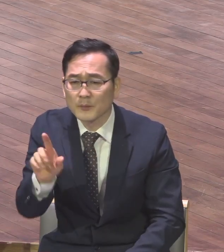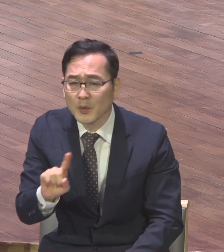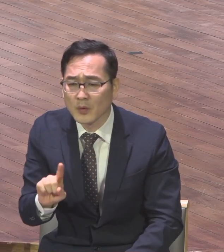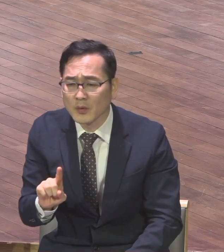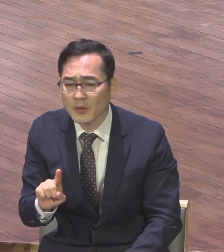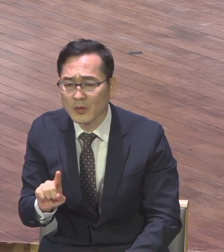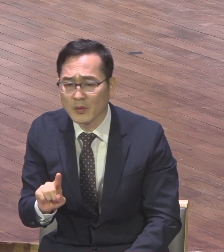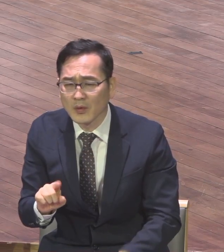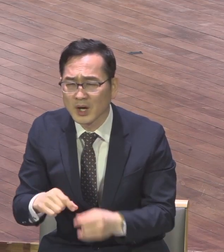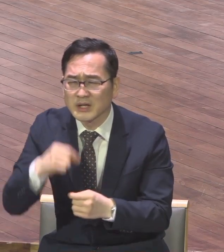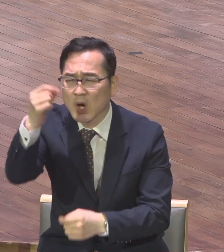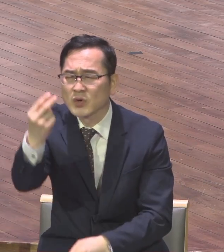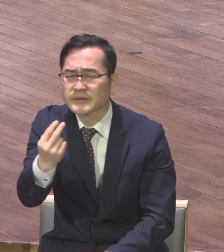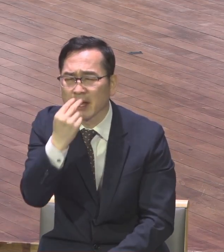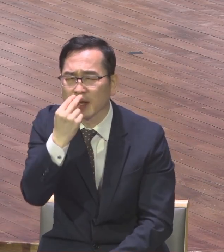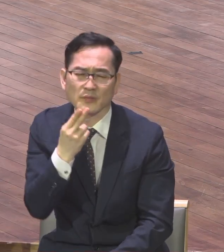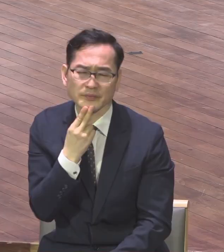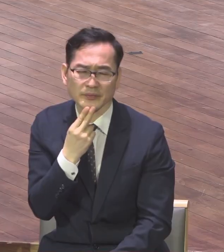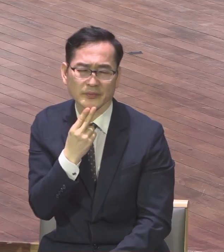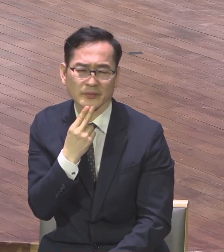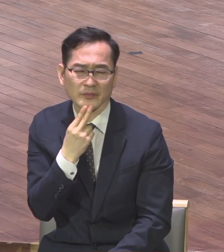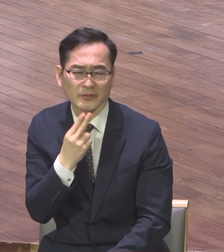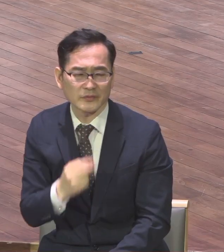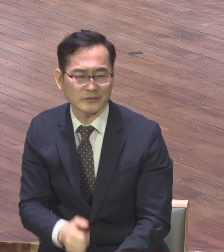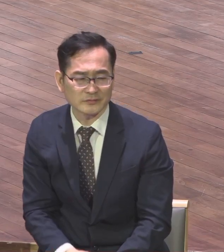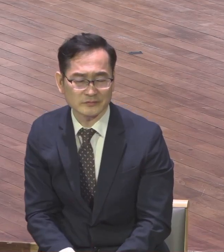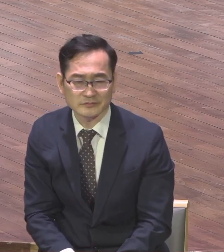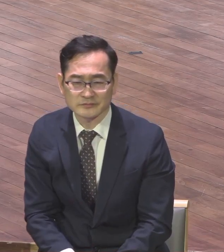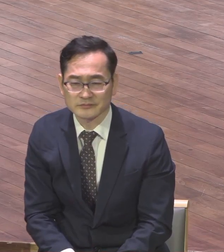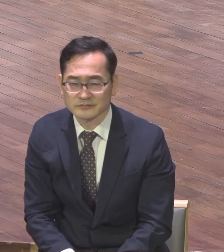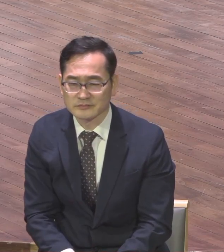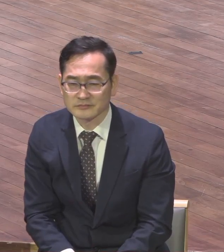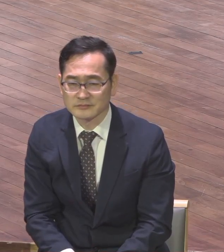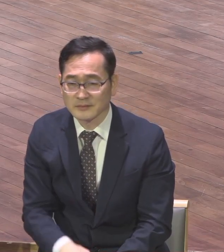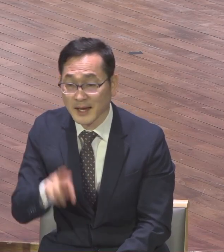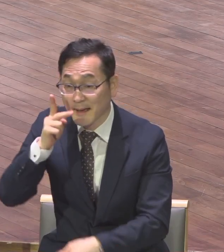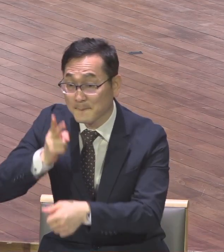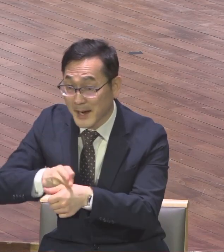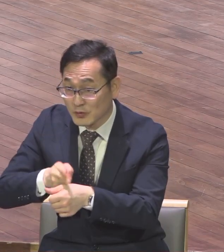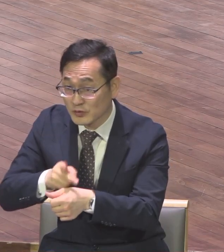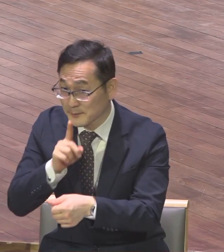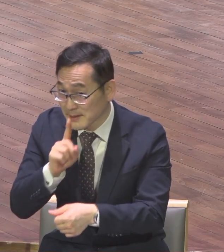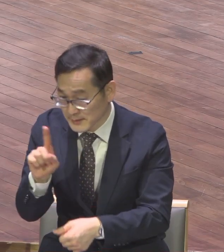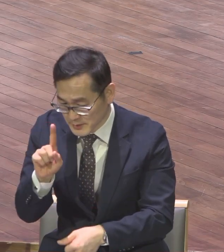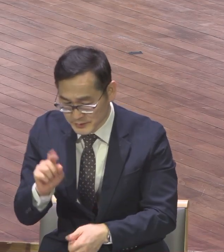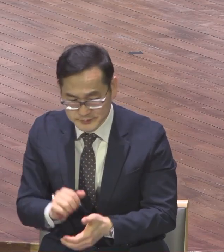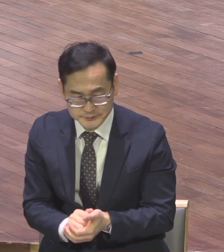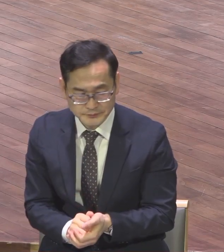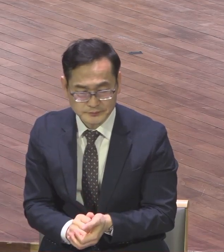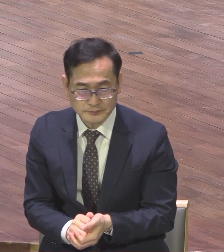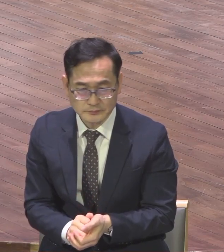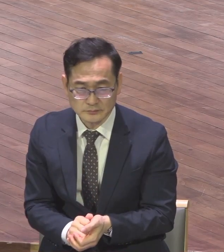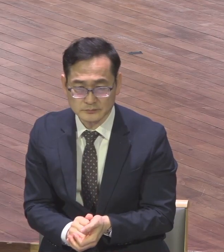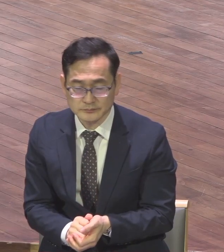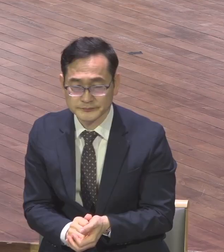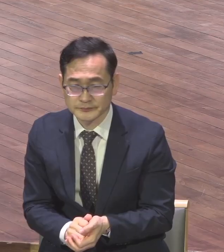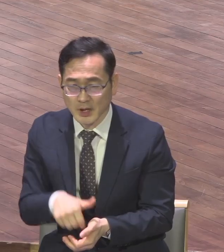우리에게는 영생의 소망이 없지요. 사도 바울은 고린도전서 15장에서